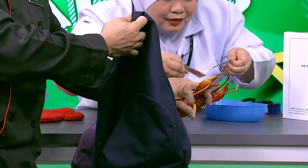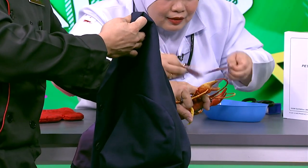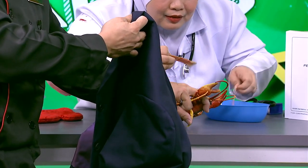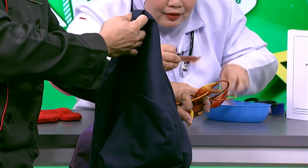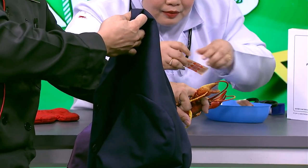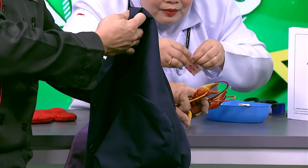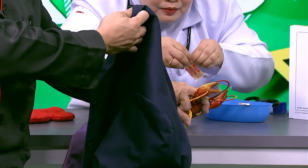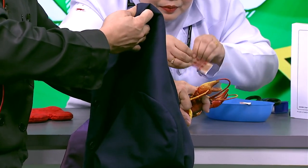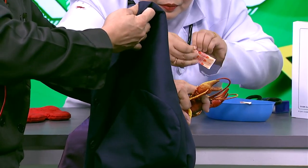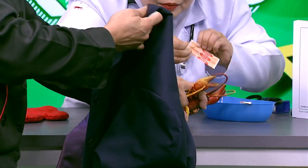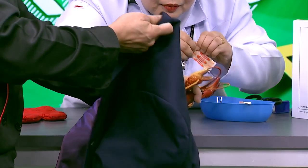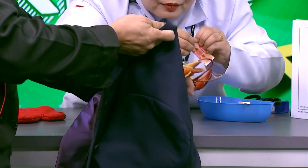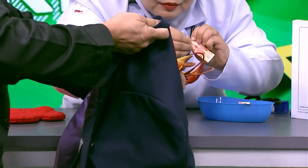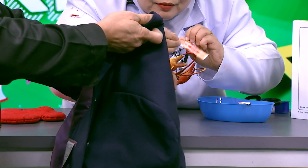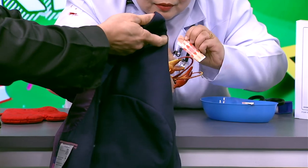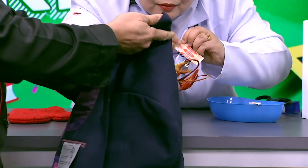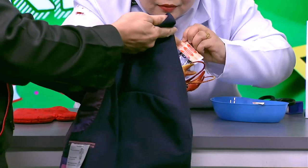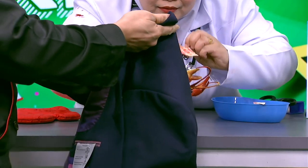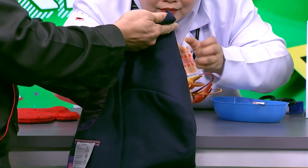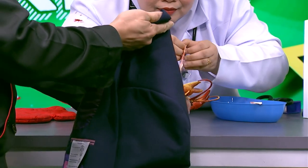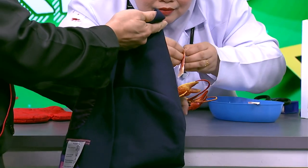Lulus kan? Dah start, right?